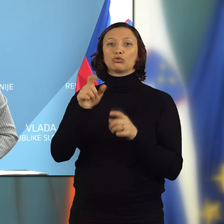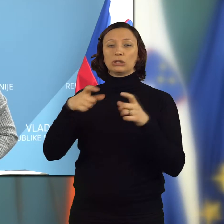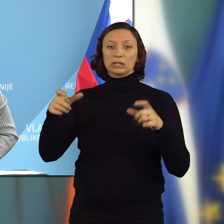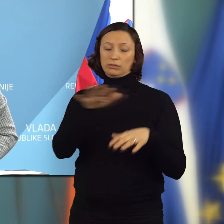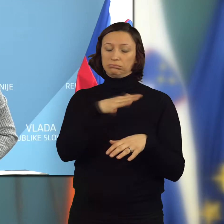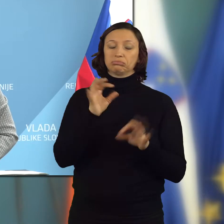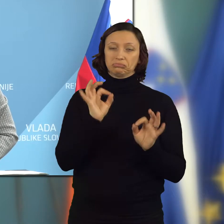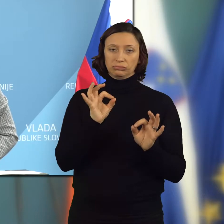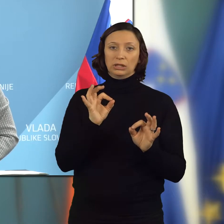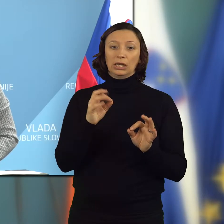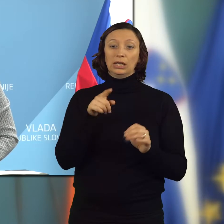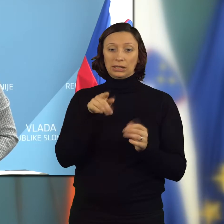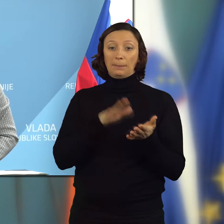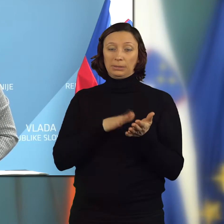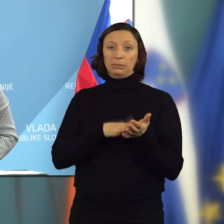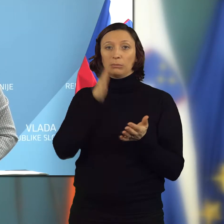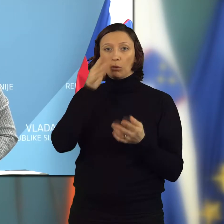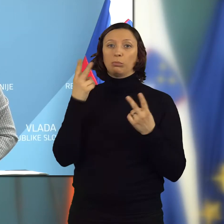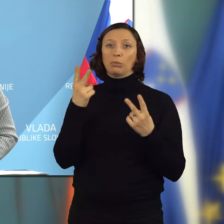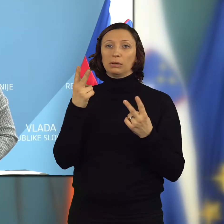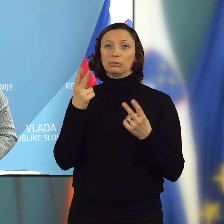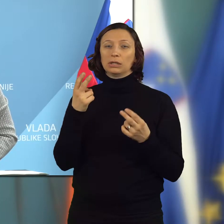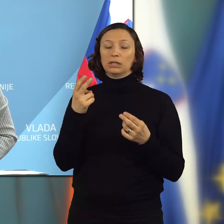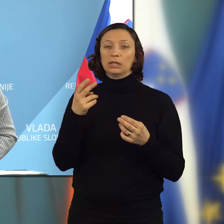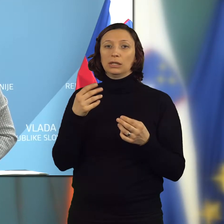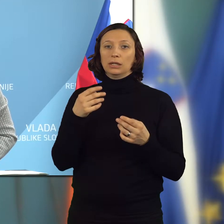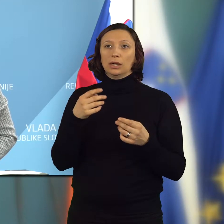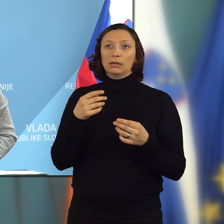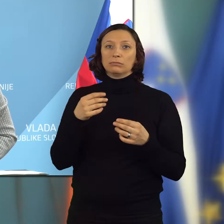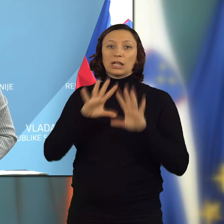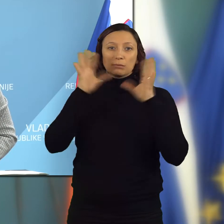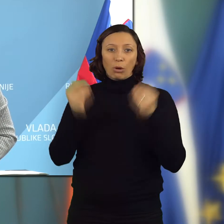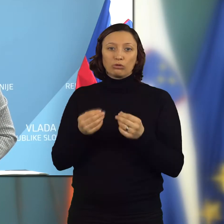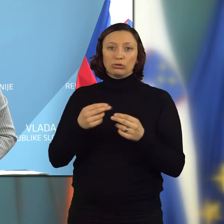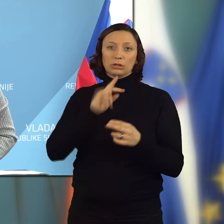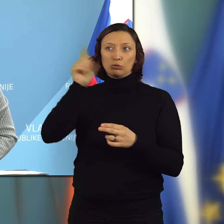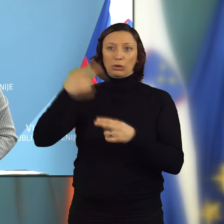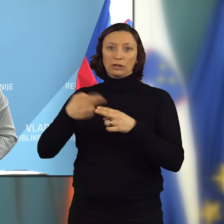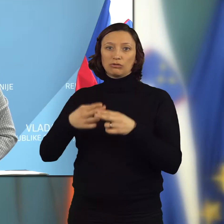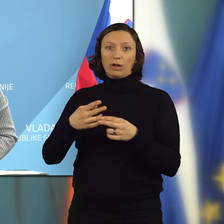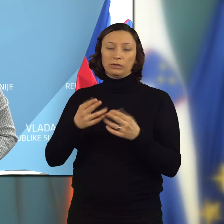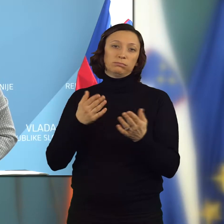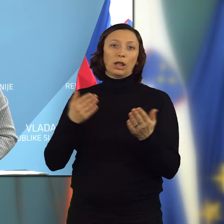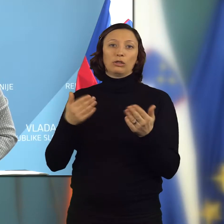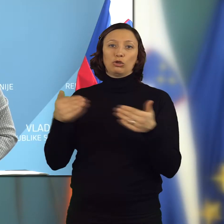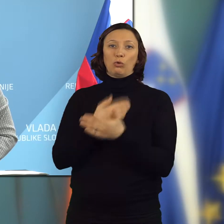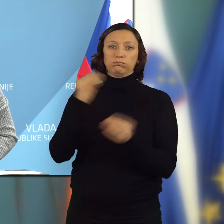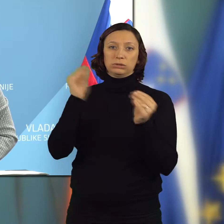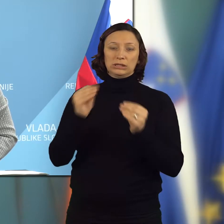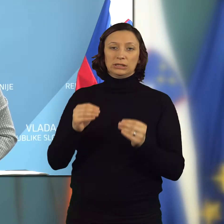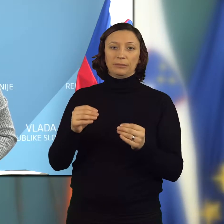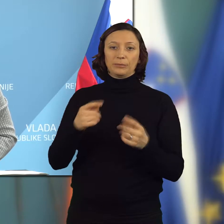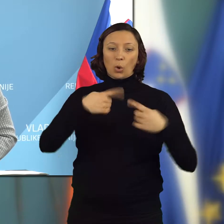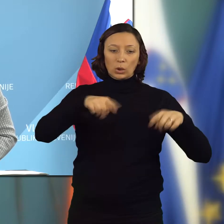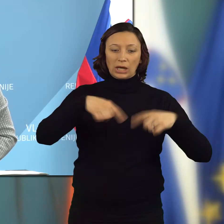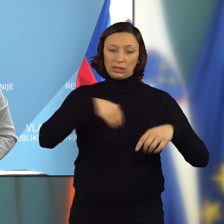tudi tožilstva. Bo pa ta primer pomenil pomemben precedens tudi za druge države, kajti organi